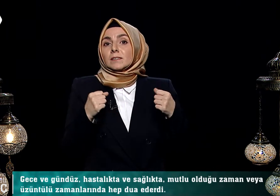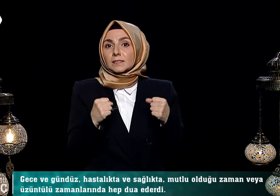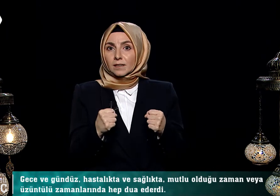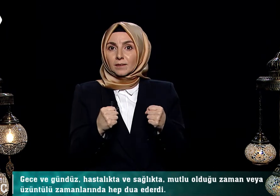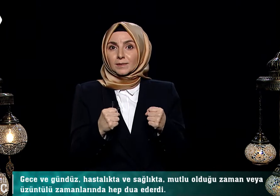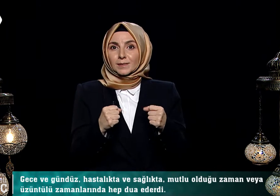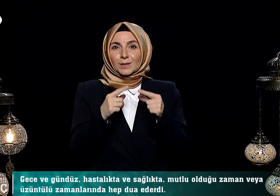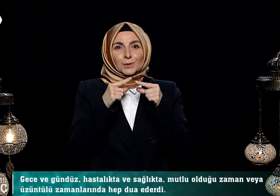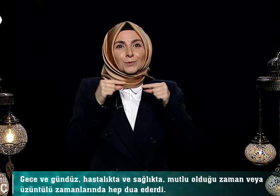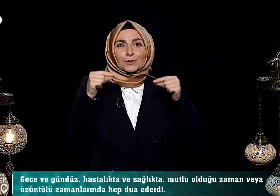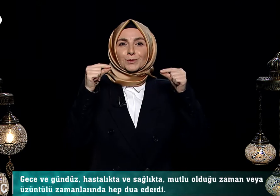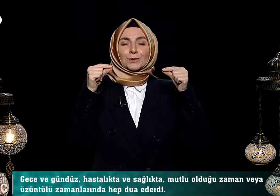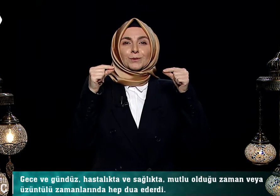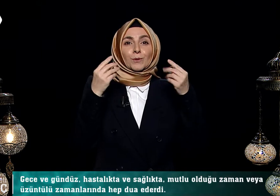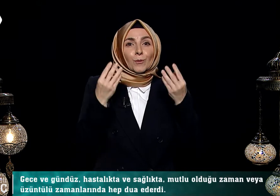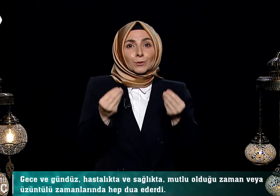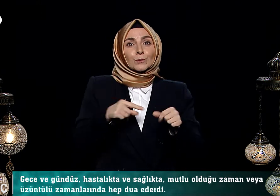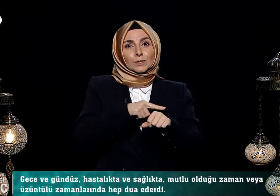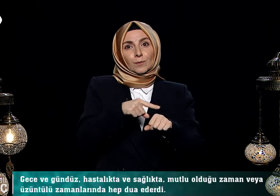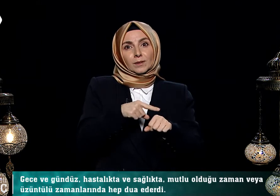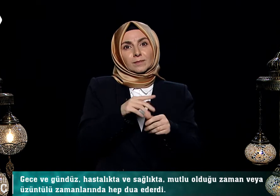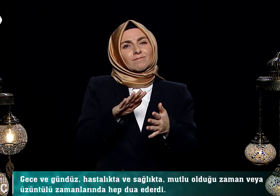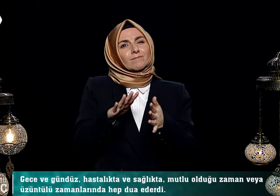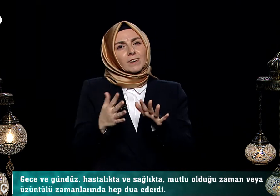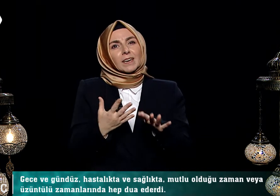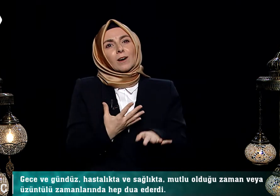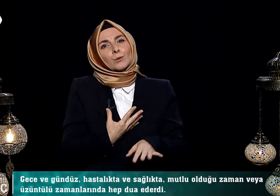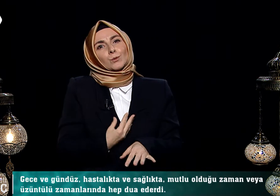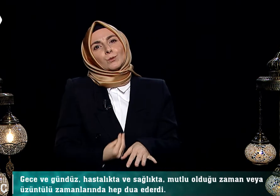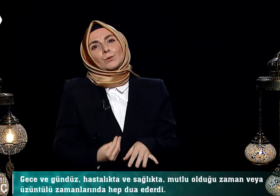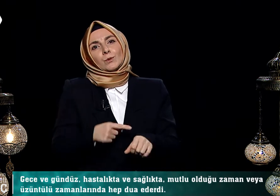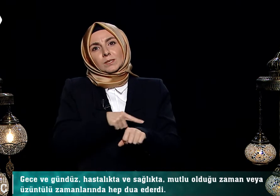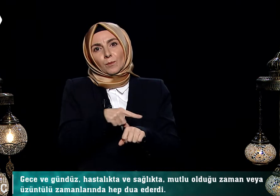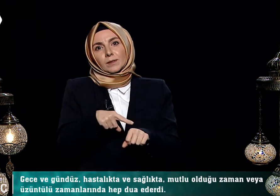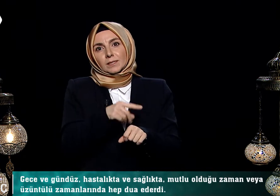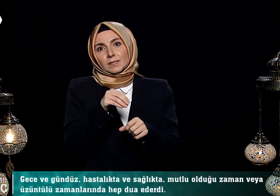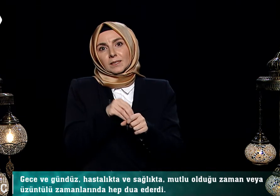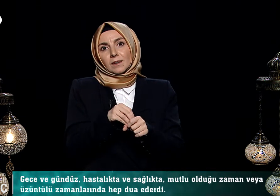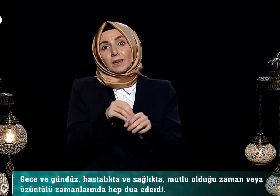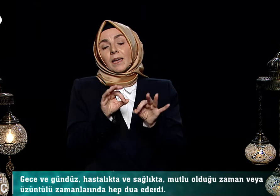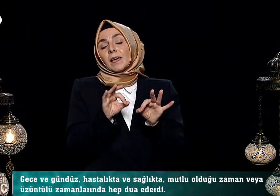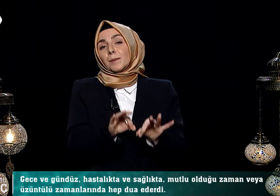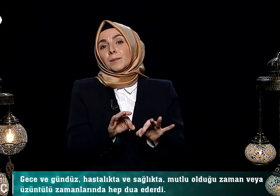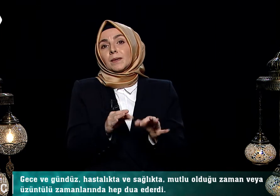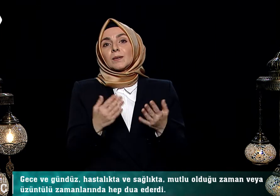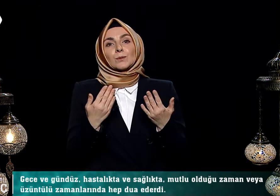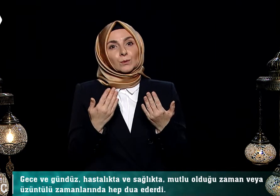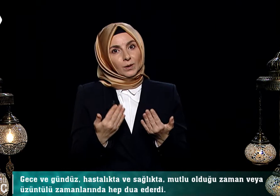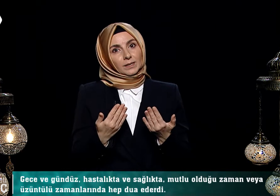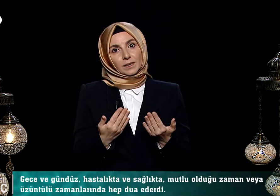sağlıkta, mutlu olduğu zaman veya üzüntülü zamanlarında hep dua